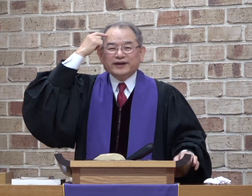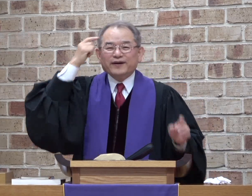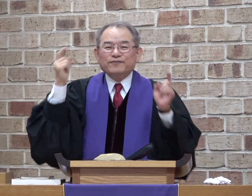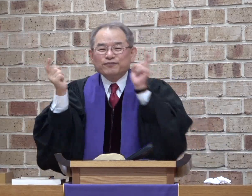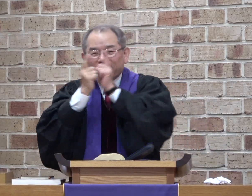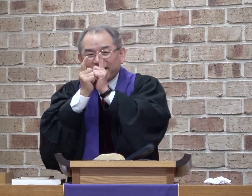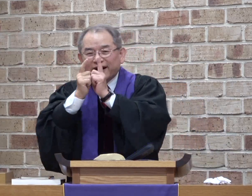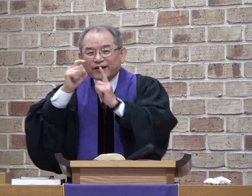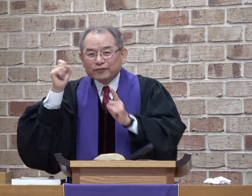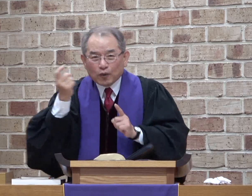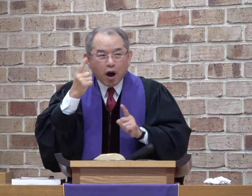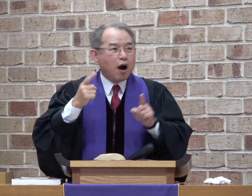이진호 목사님을